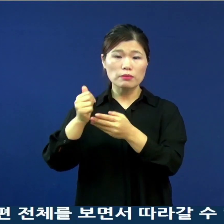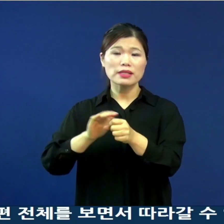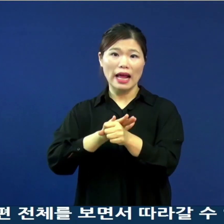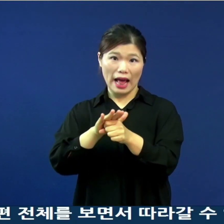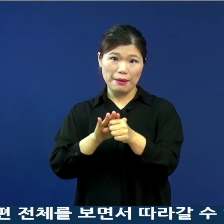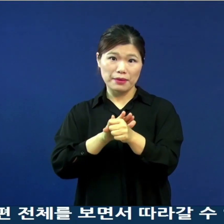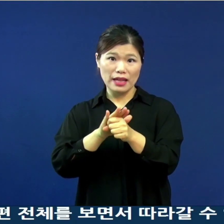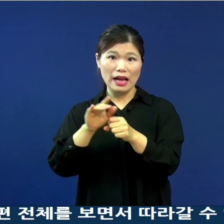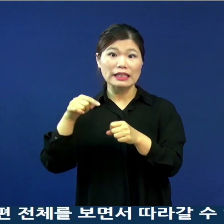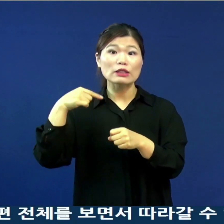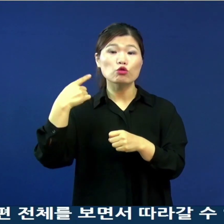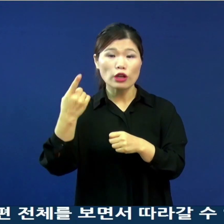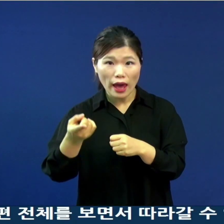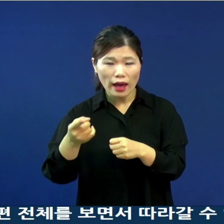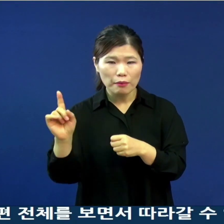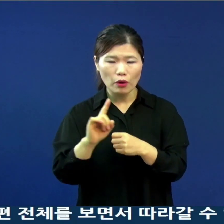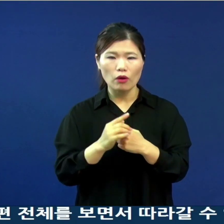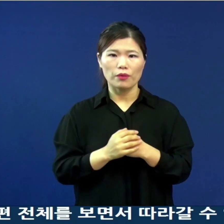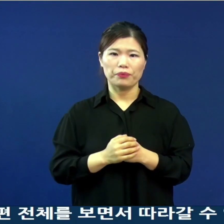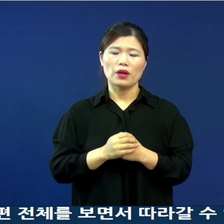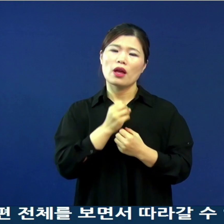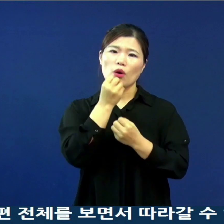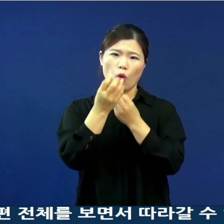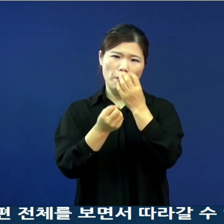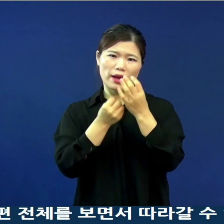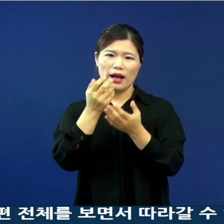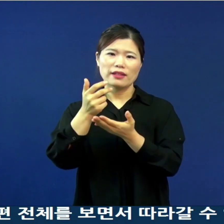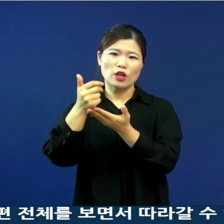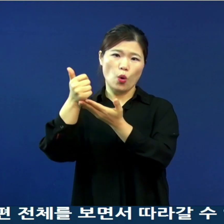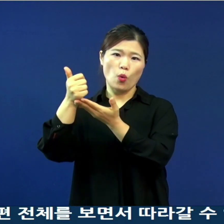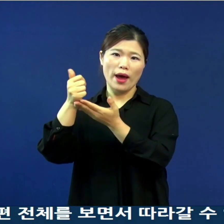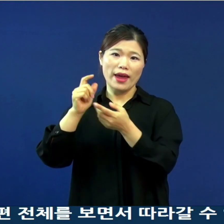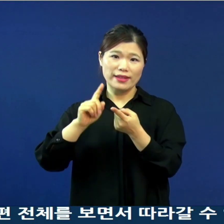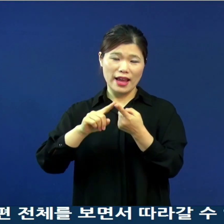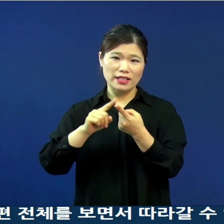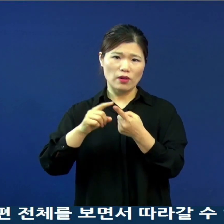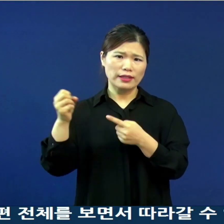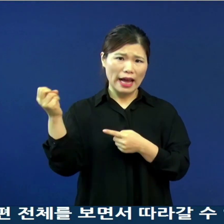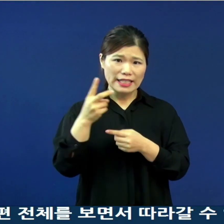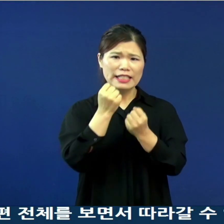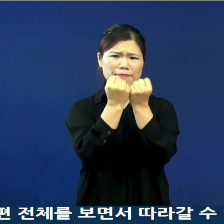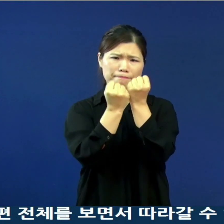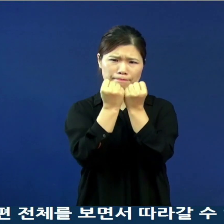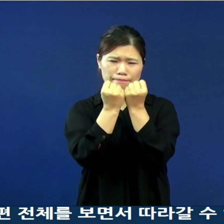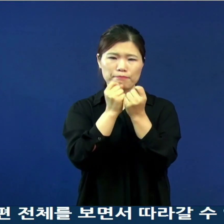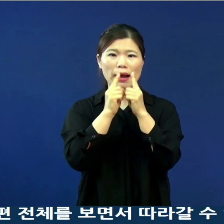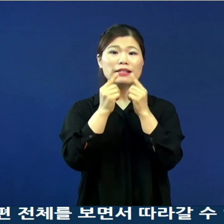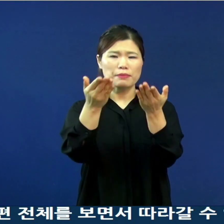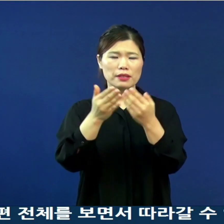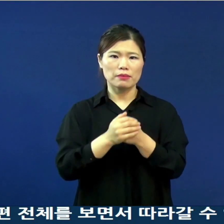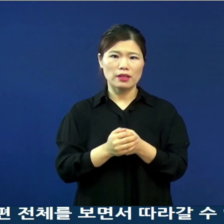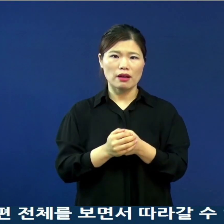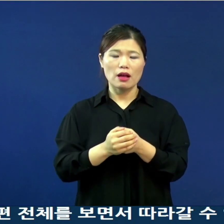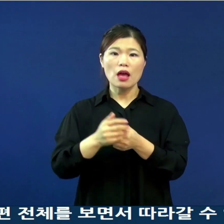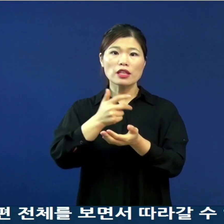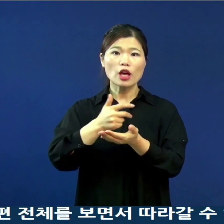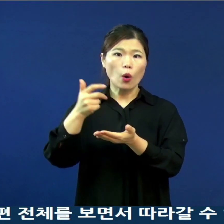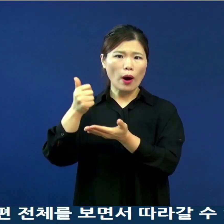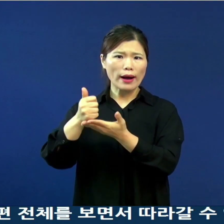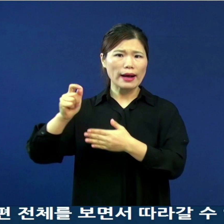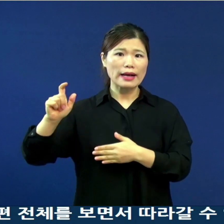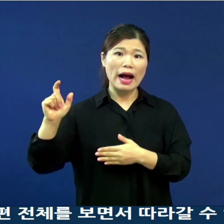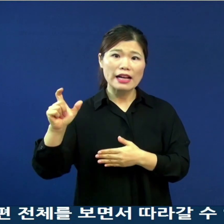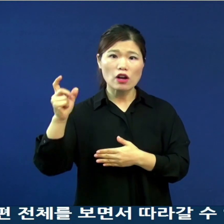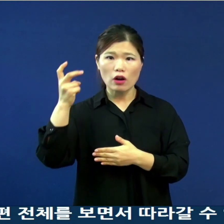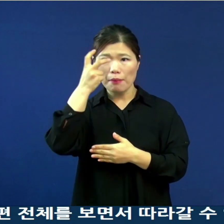다음 그가 고백한 여호와를 풀어서 설명함으로 이 여호와가 얼마나 강력한